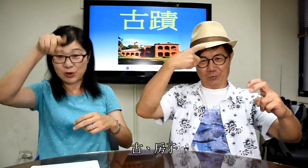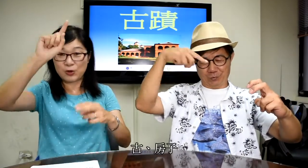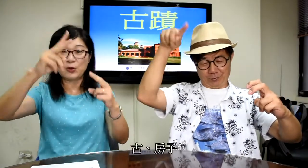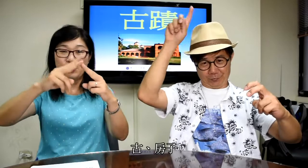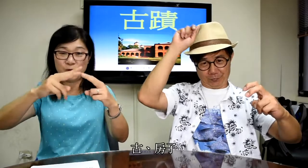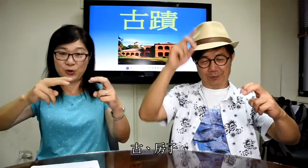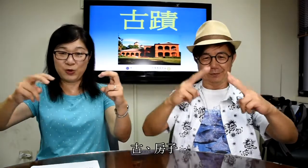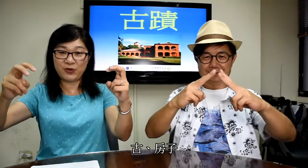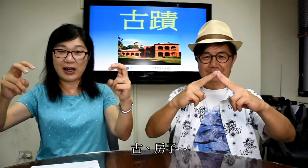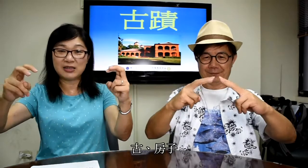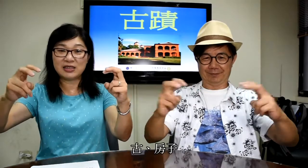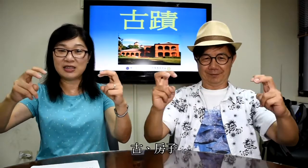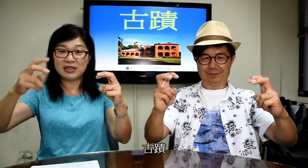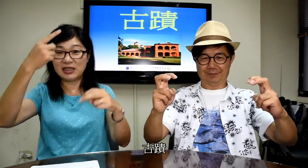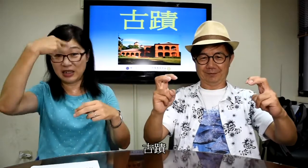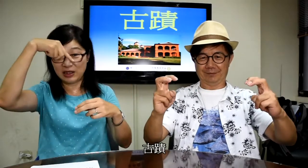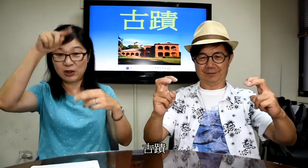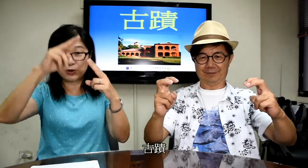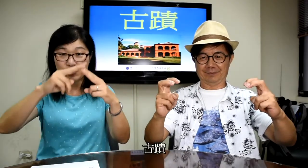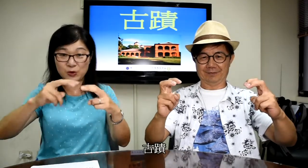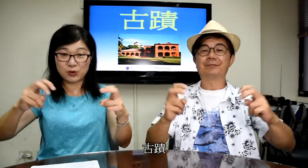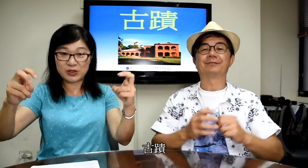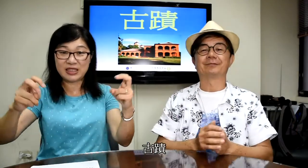古房子，古迹。